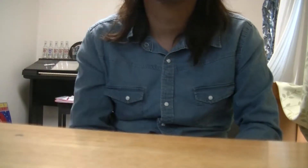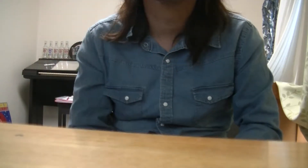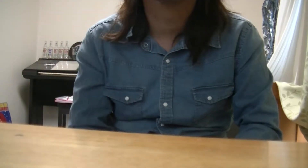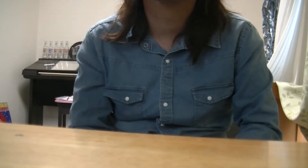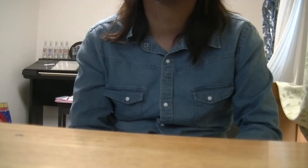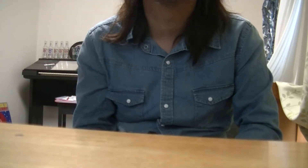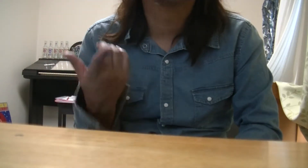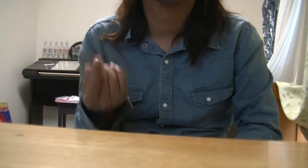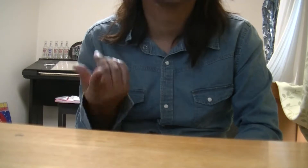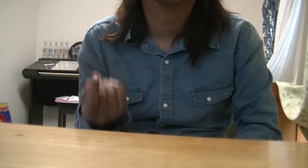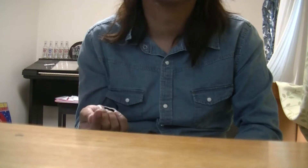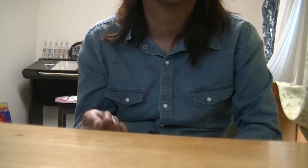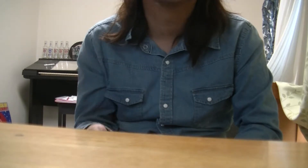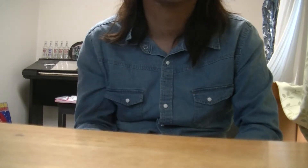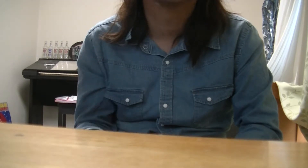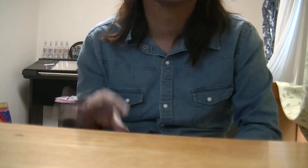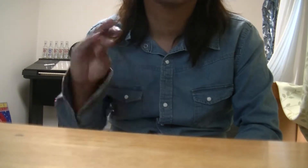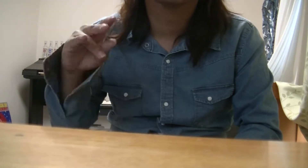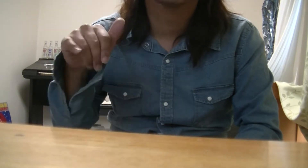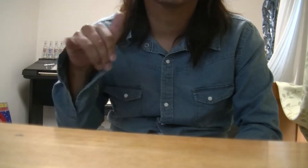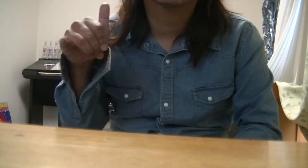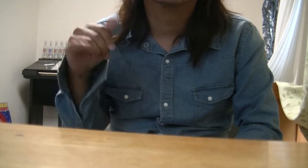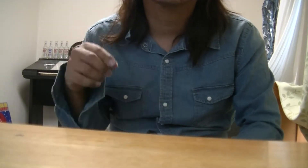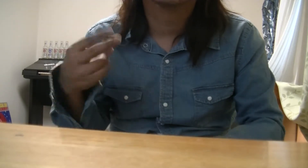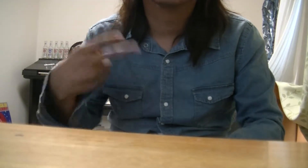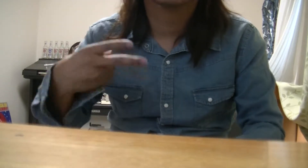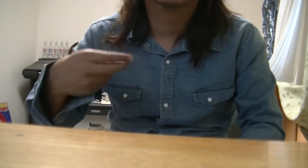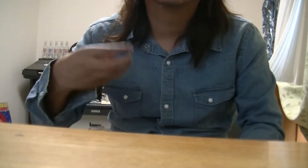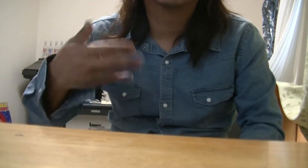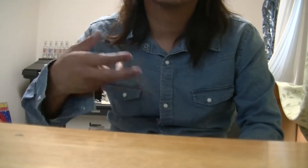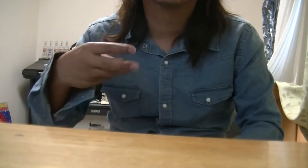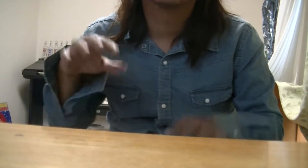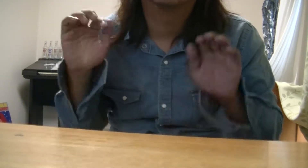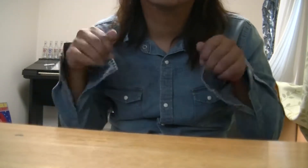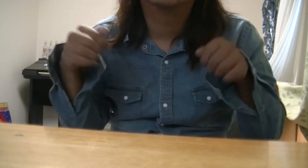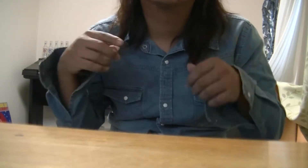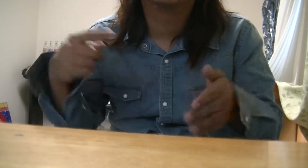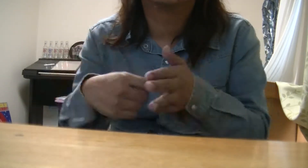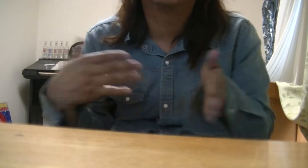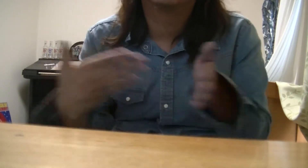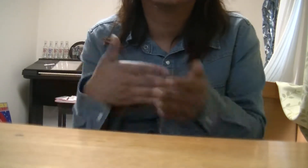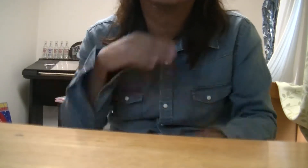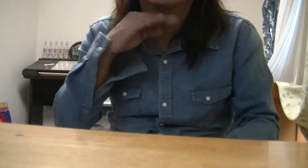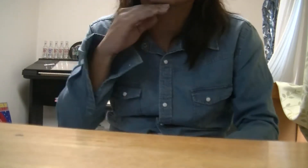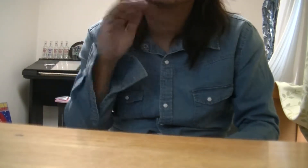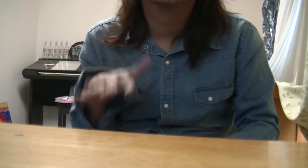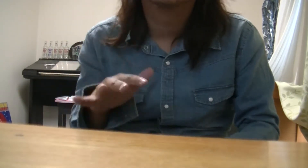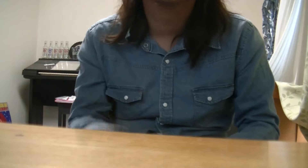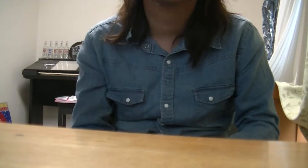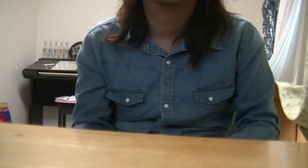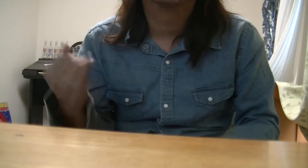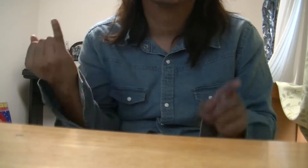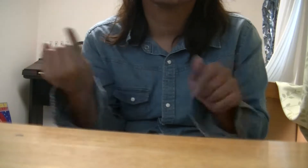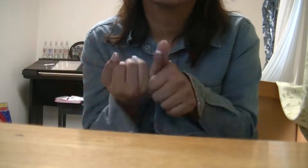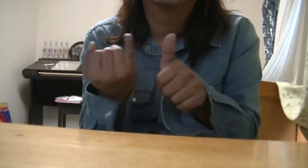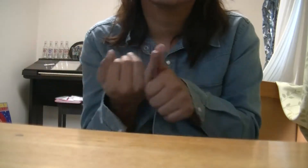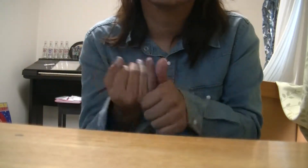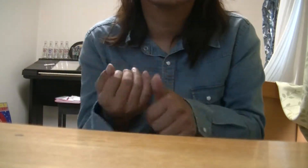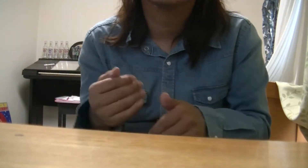要は渋谷の駅まで、例えば7時に待ち合わせ、8個前で待ち合わせねって、まあそもそも例えば彼女をデートに誘うとするじゃないですか。そうすると何をする